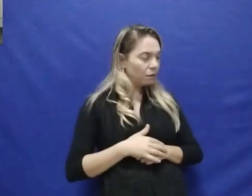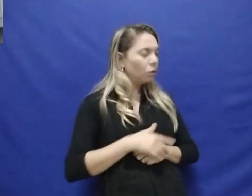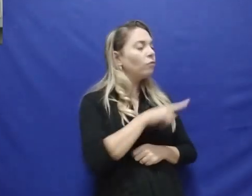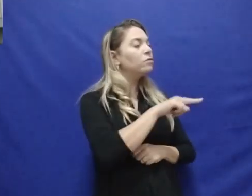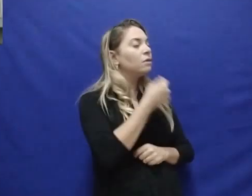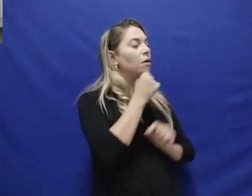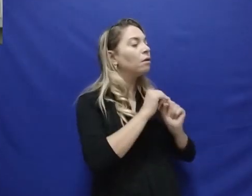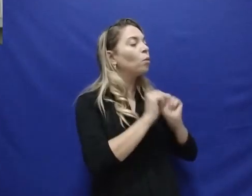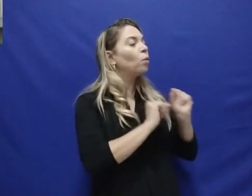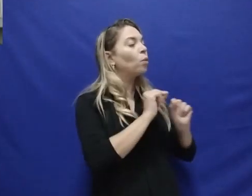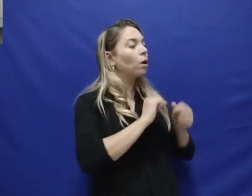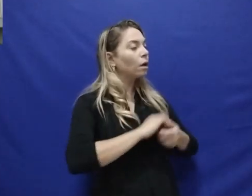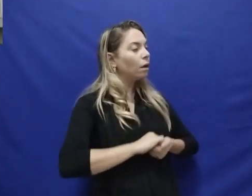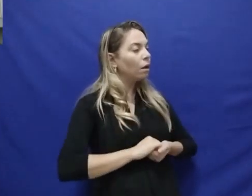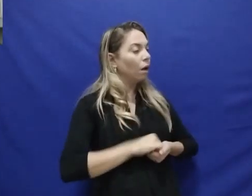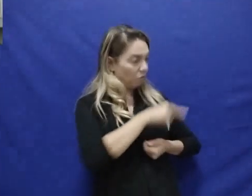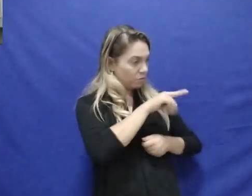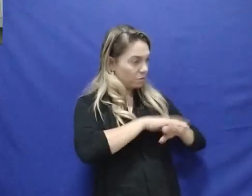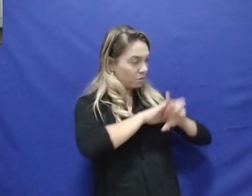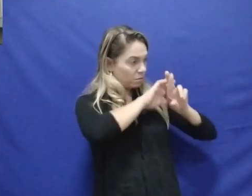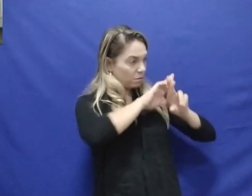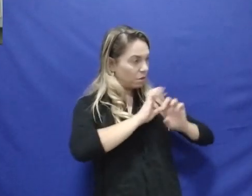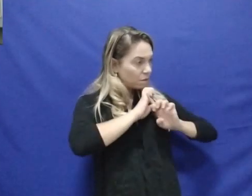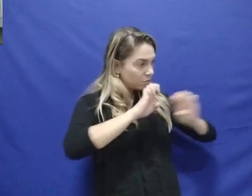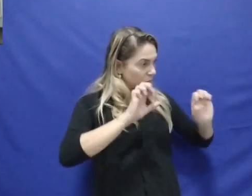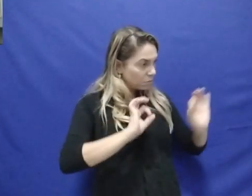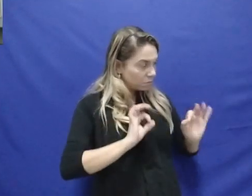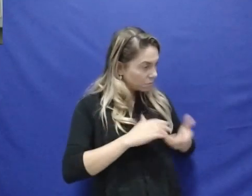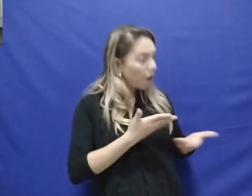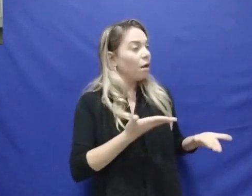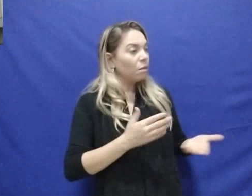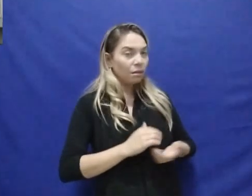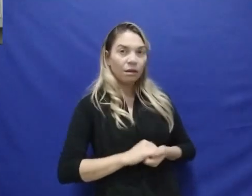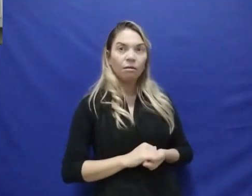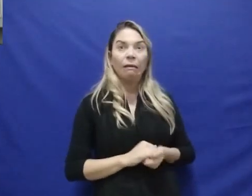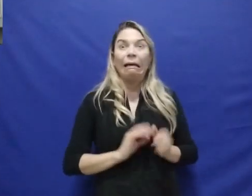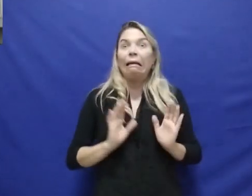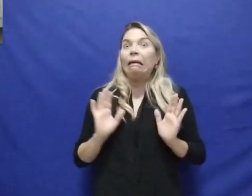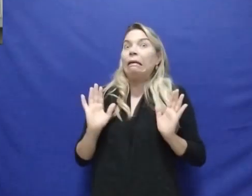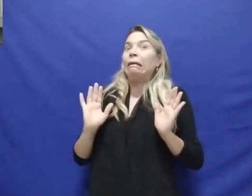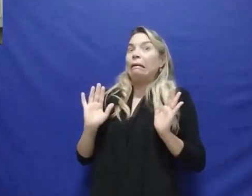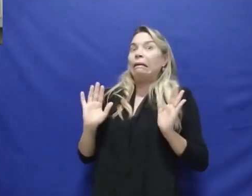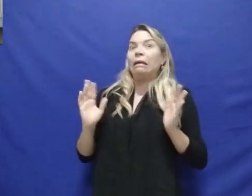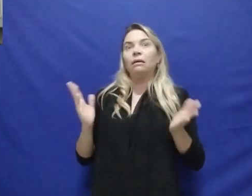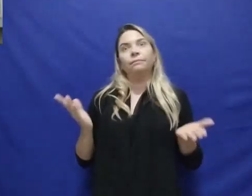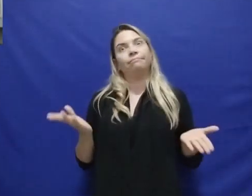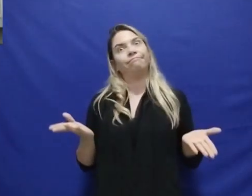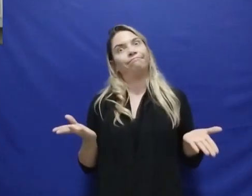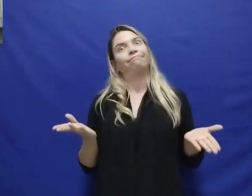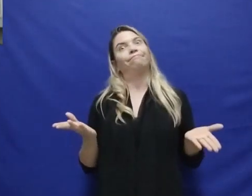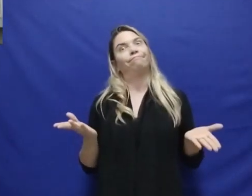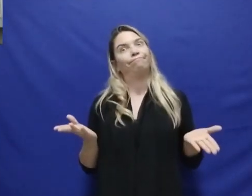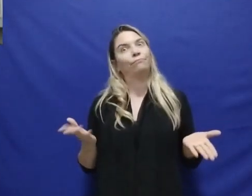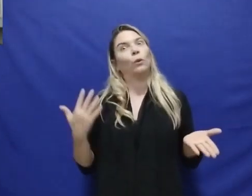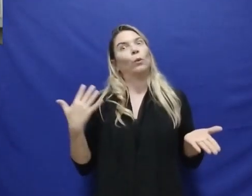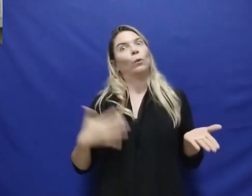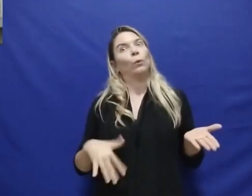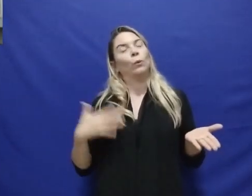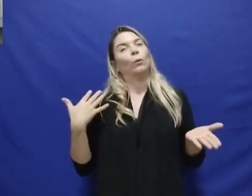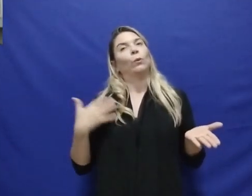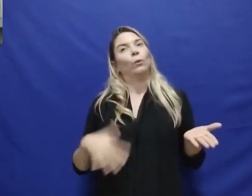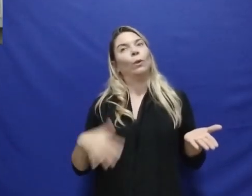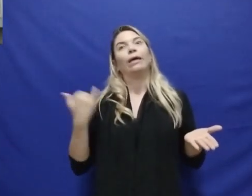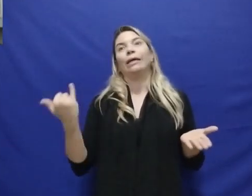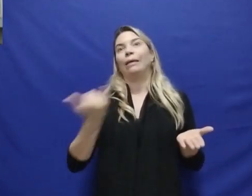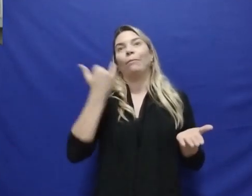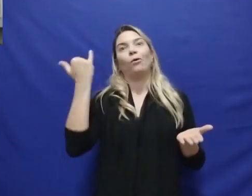pense que os cartazes acerca das muitas festas, das muitas comemorações em nossa cidade traduzem a